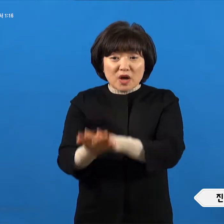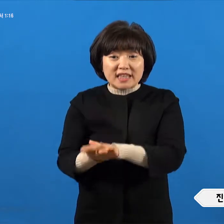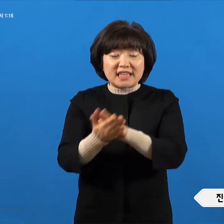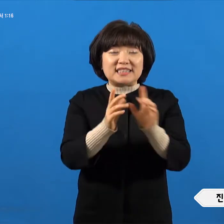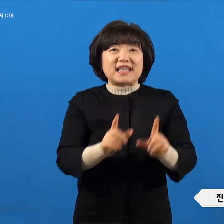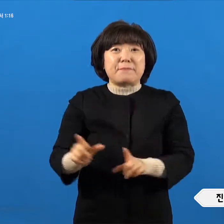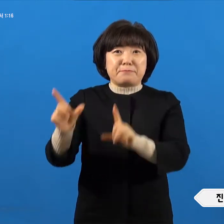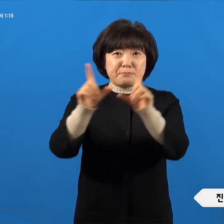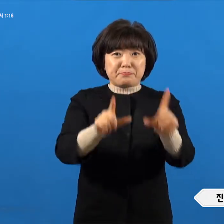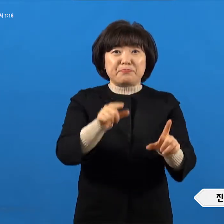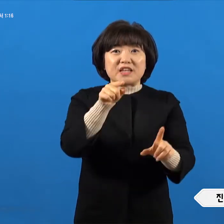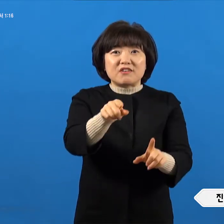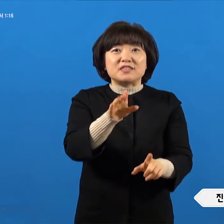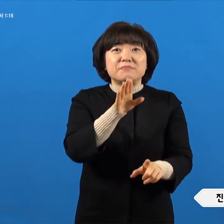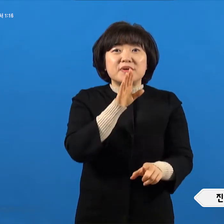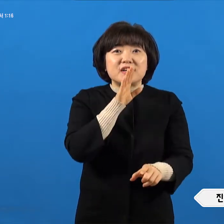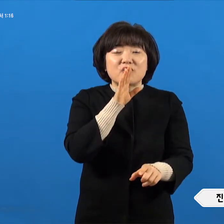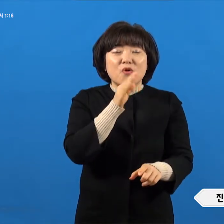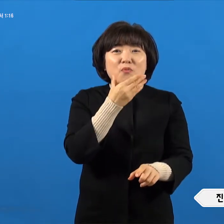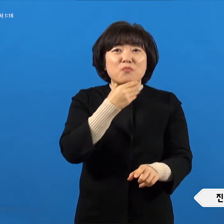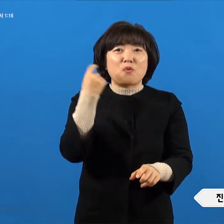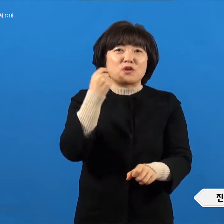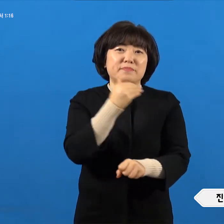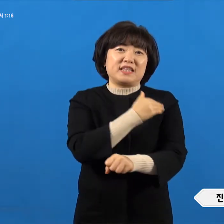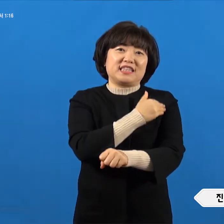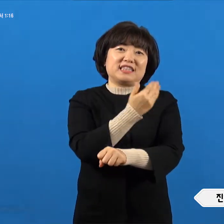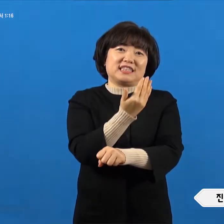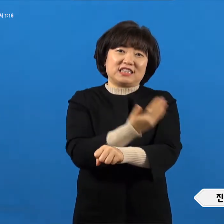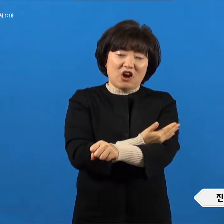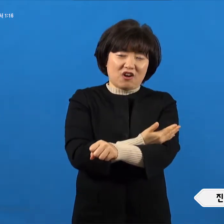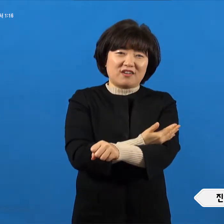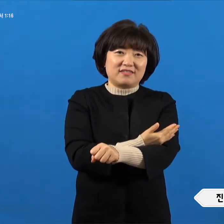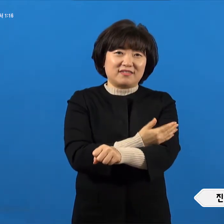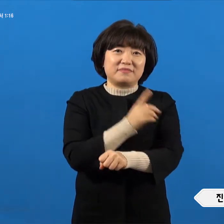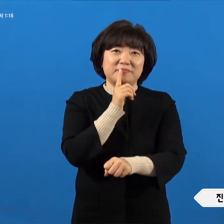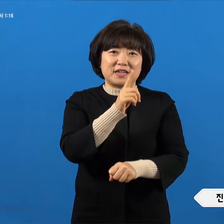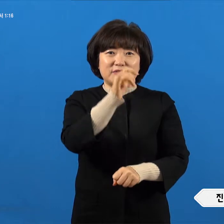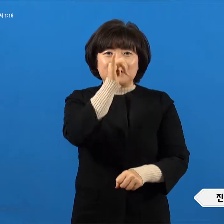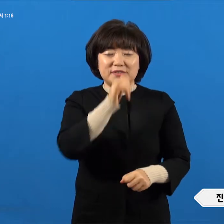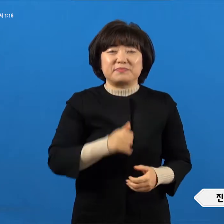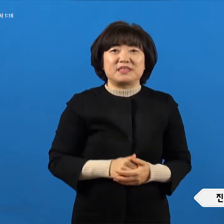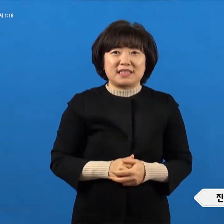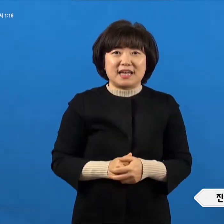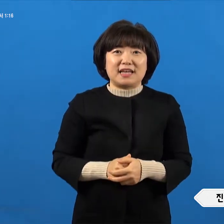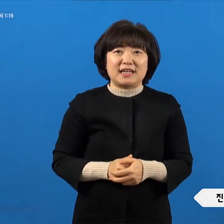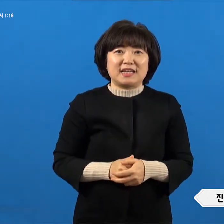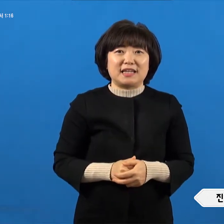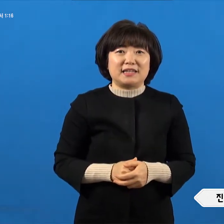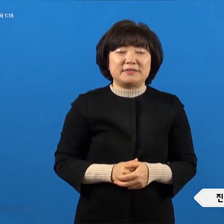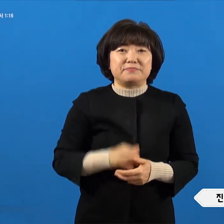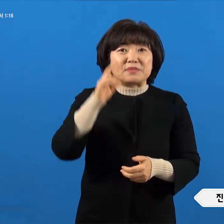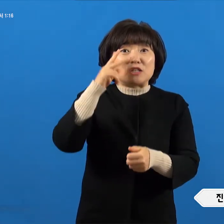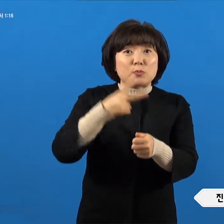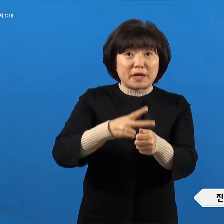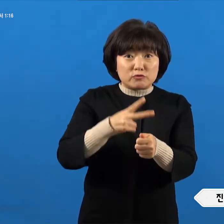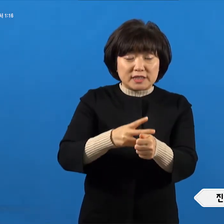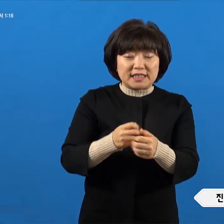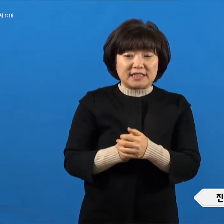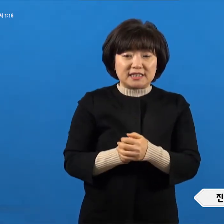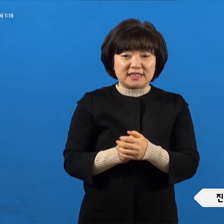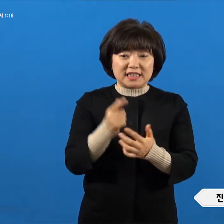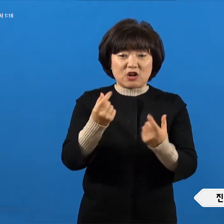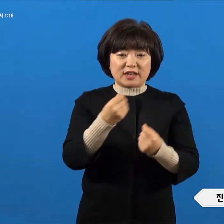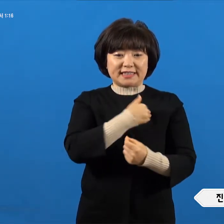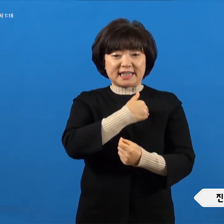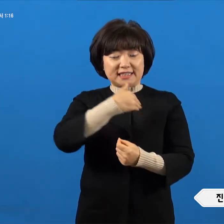바로 그것이 복음의 능력이라고 성경은 말씀하고 있습니다. 사도 바울이